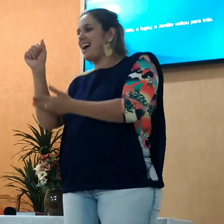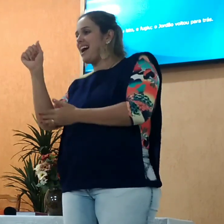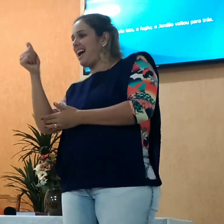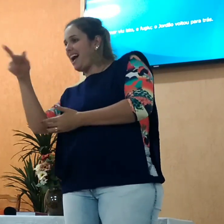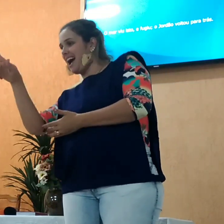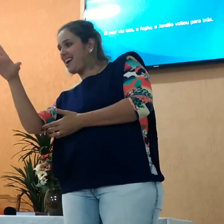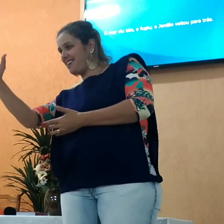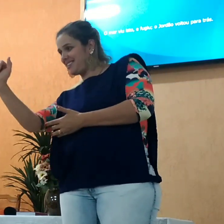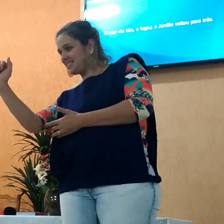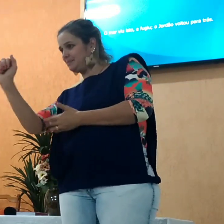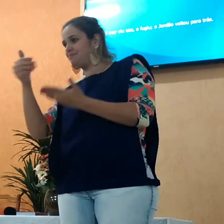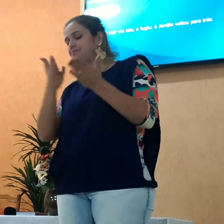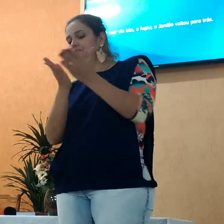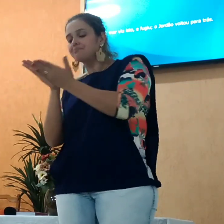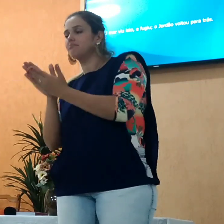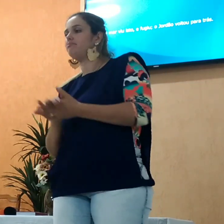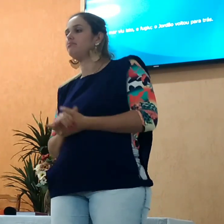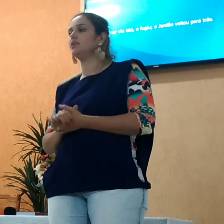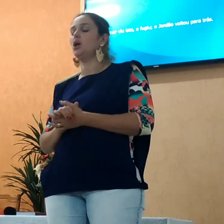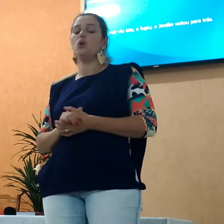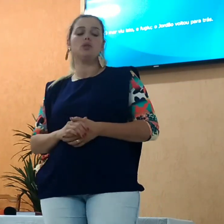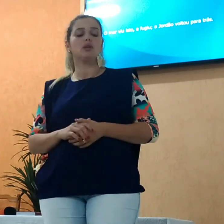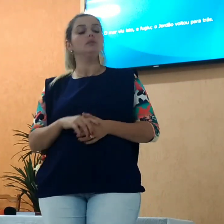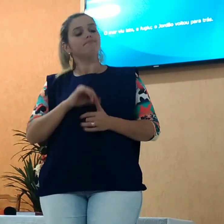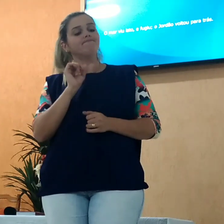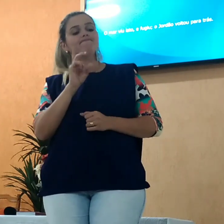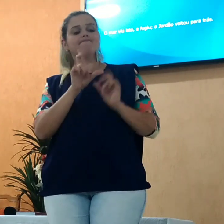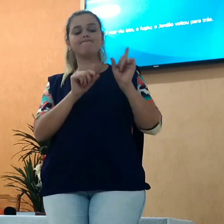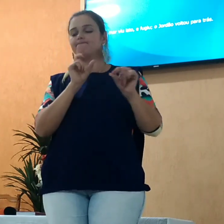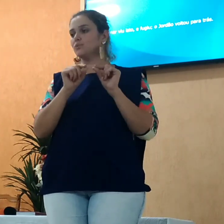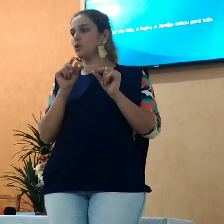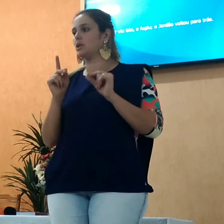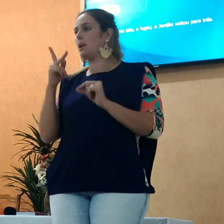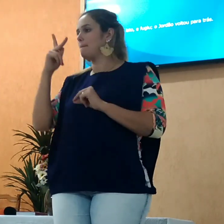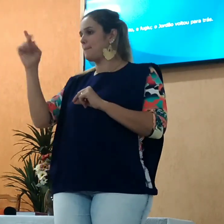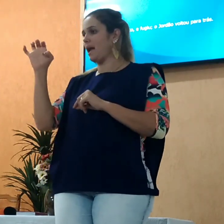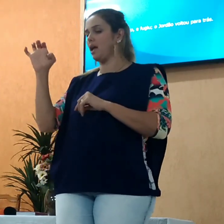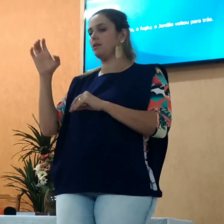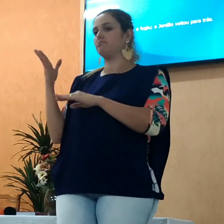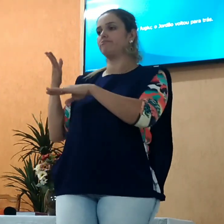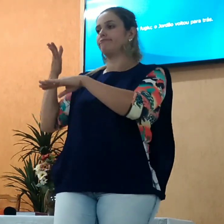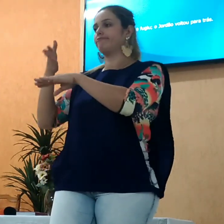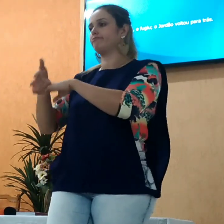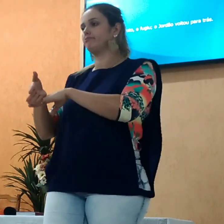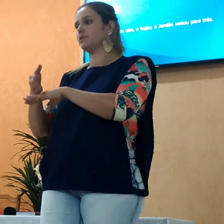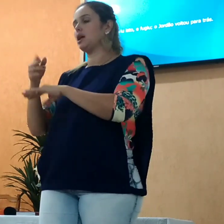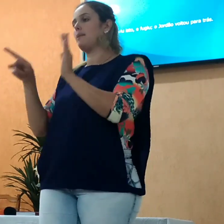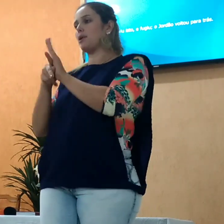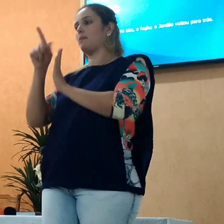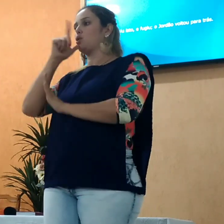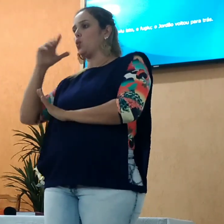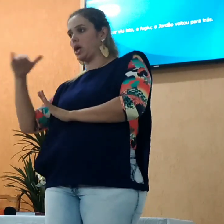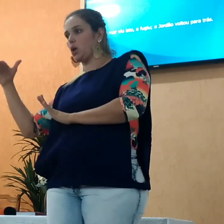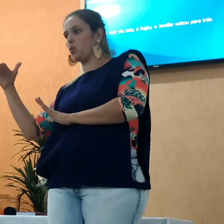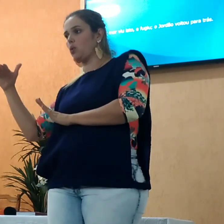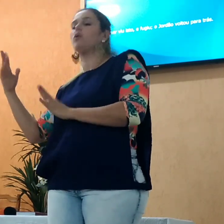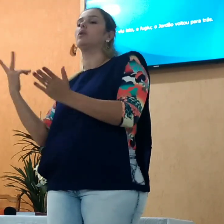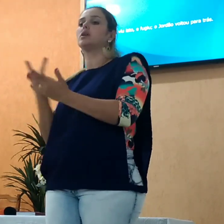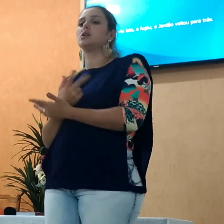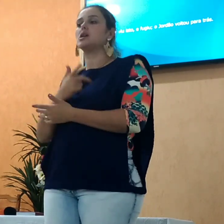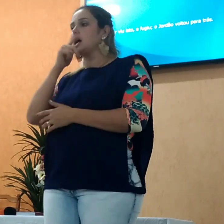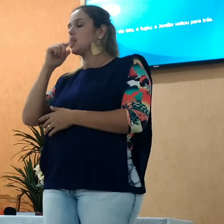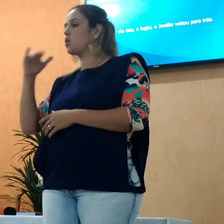quando eles pisaram os seus pés no Jordão, o Jordão voltou atrás. A dificuldade